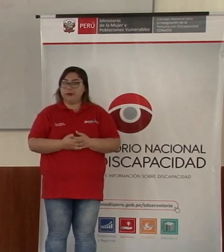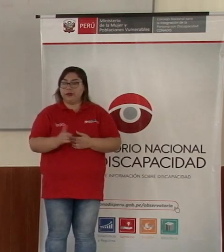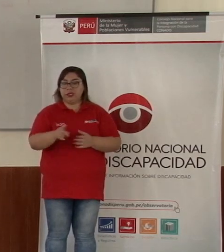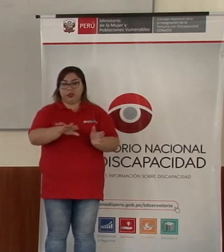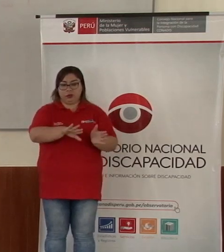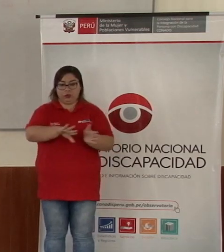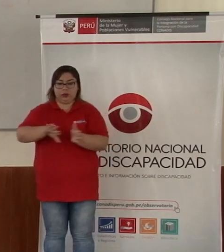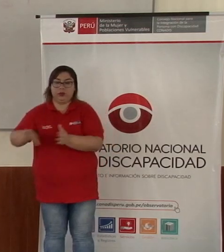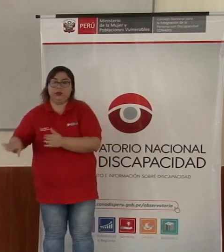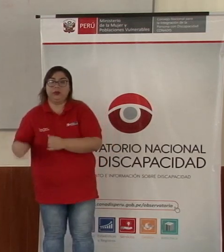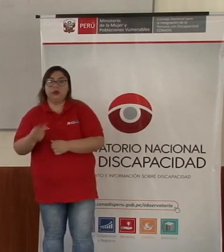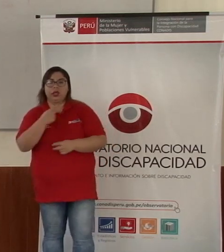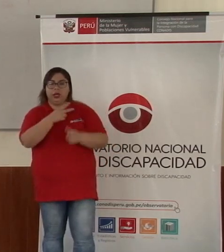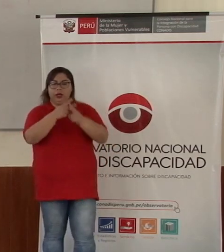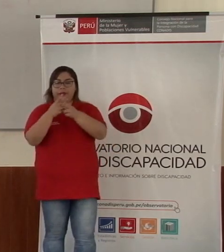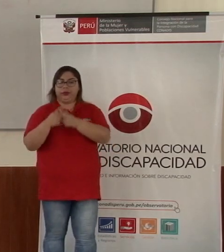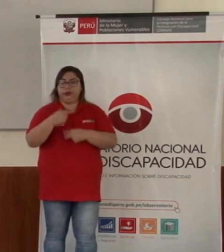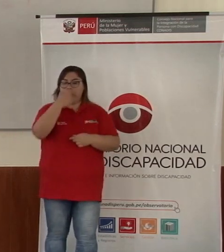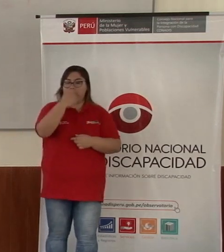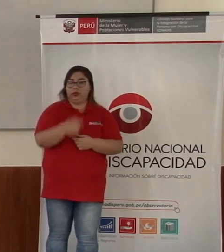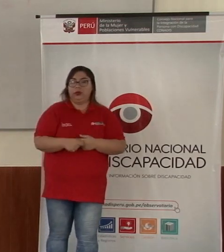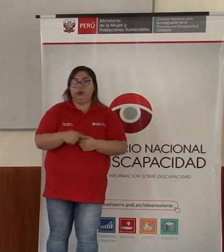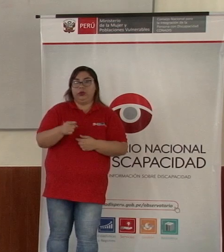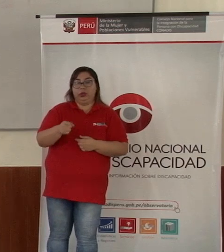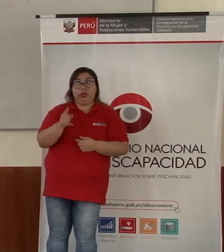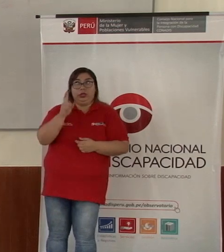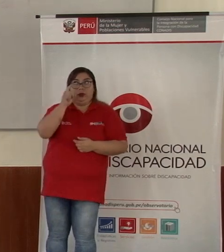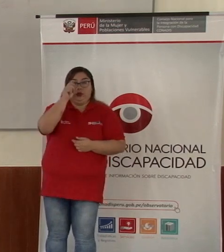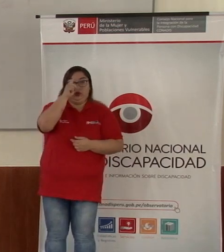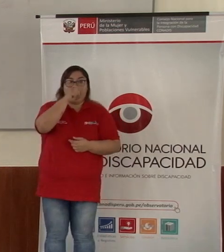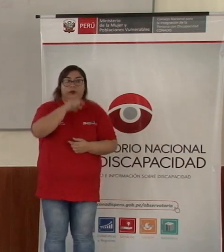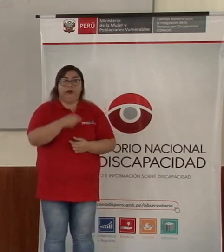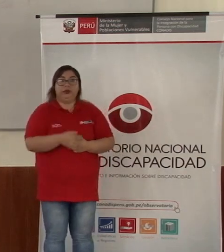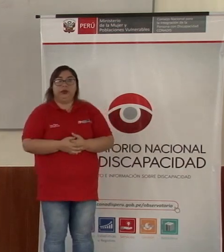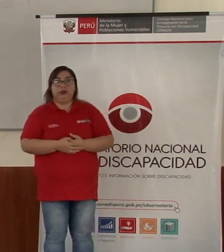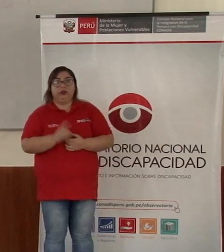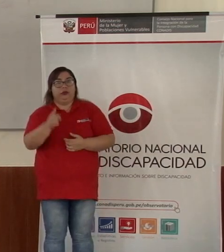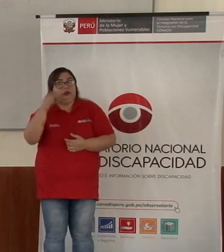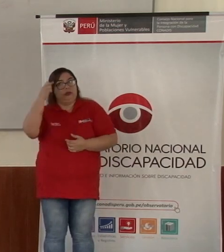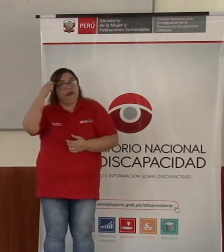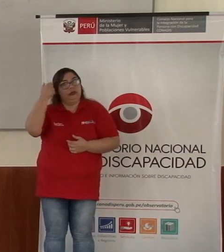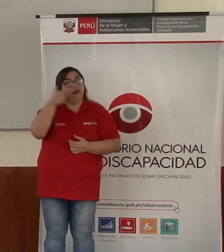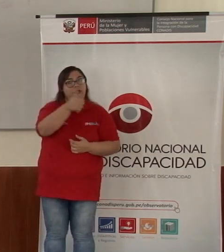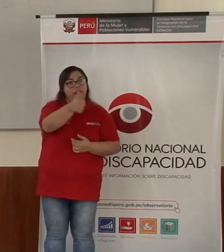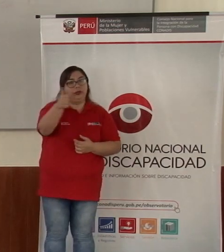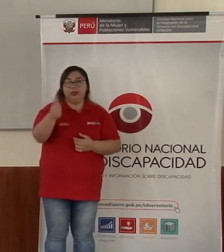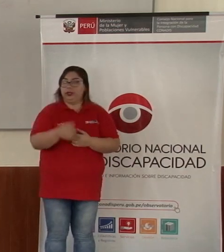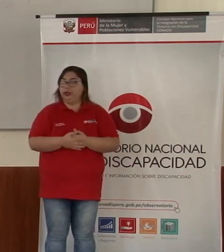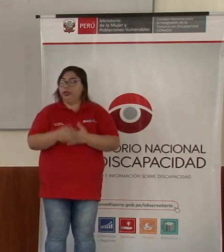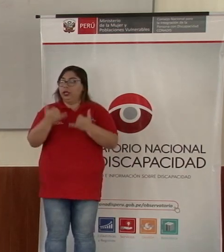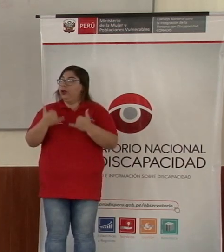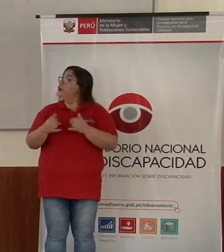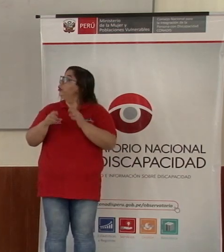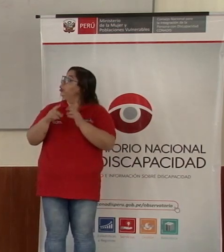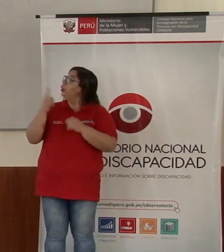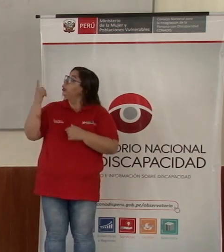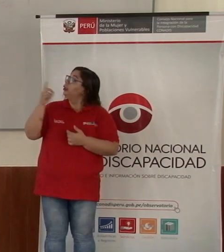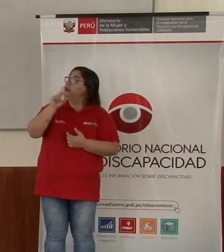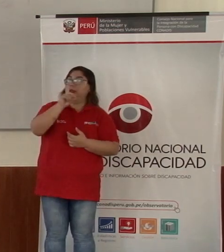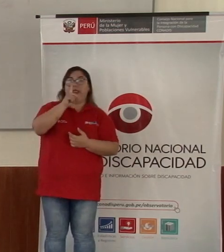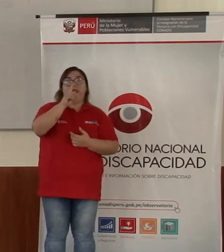Desterrar la curatela es una decisión bastante drástica, aunque no lo crean. Y este decreto